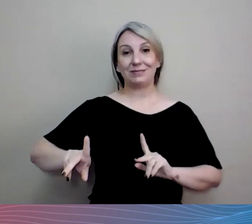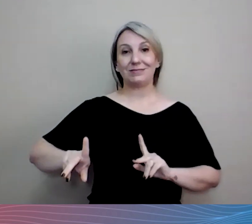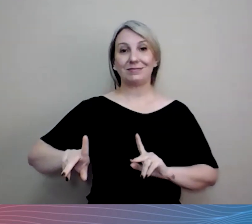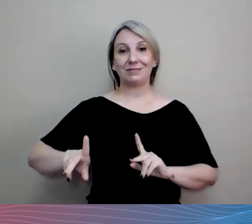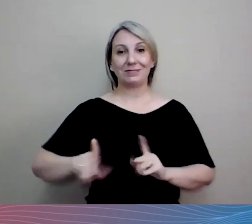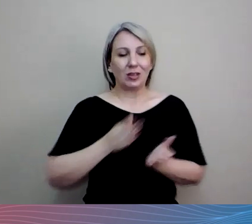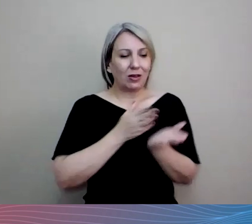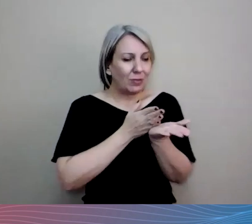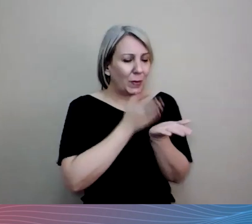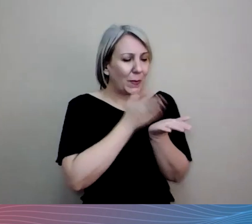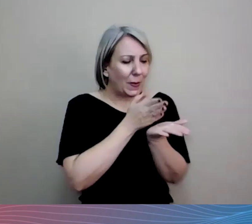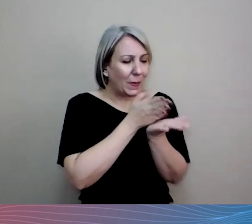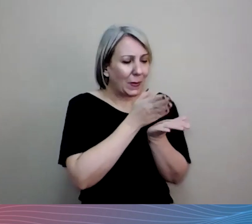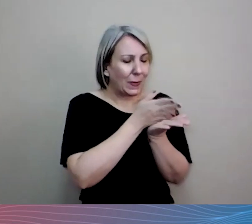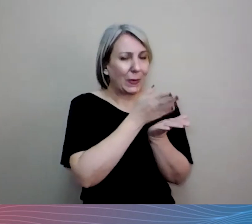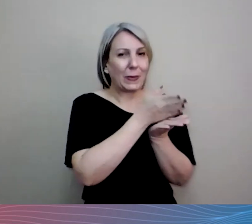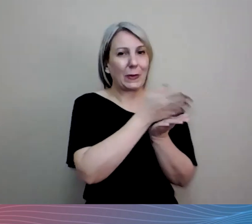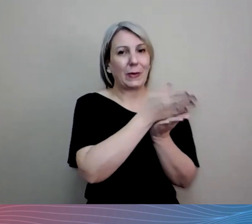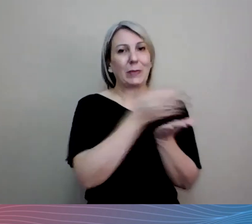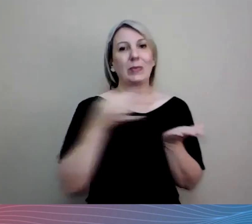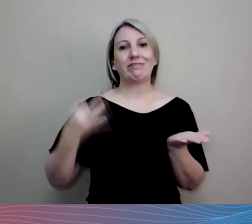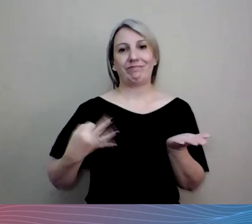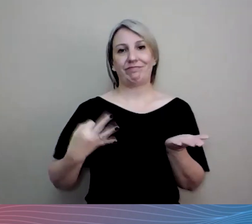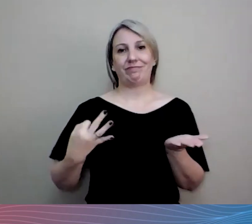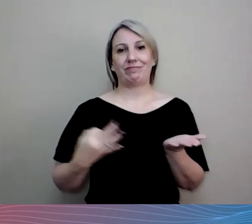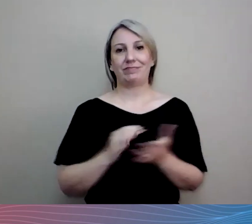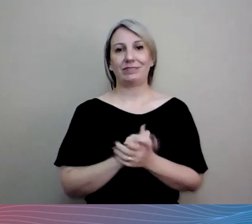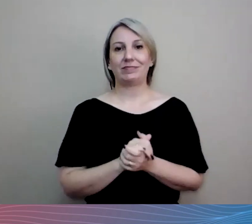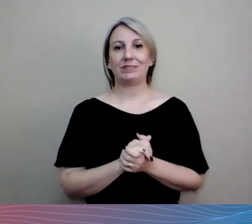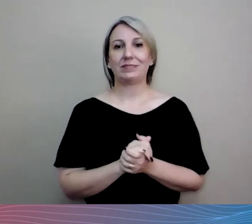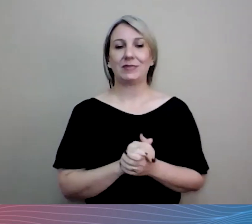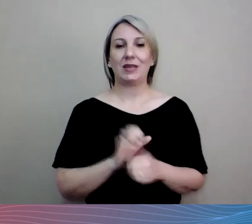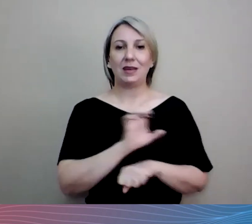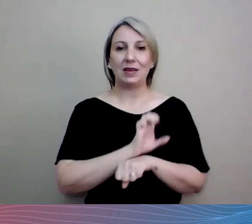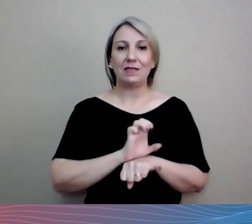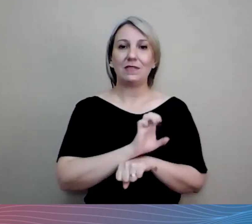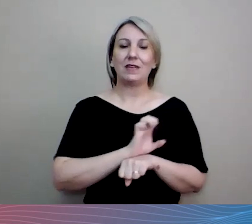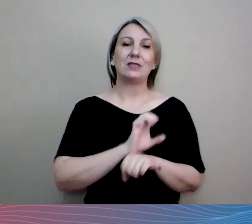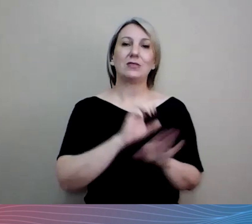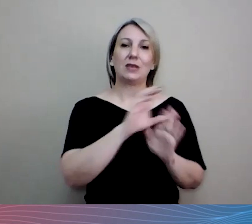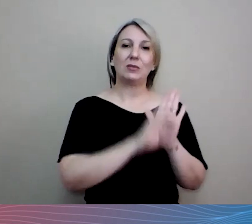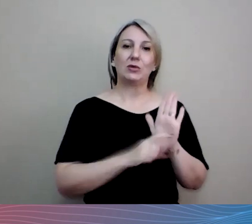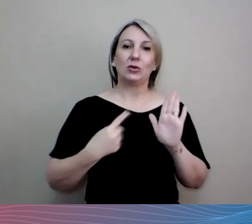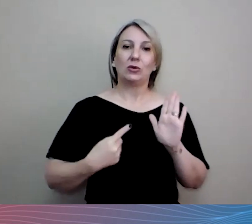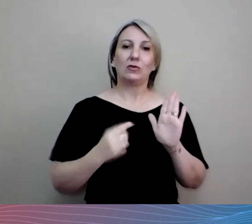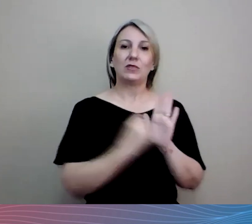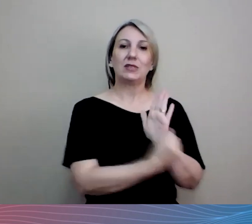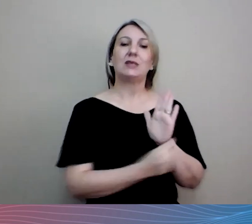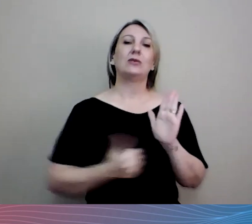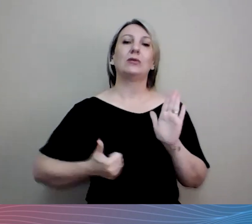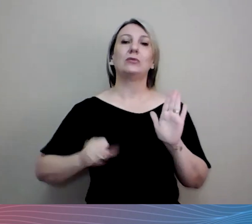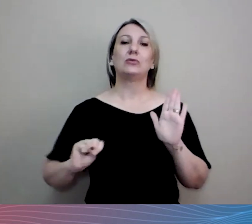vimos em Efésios capítulo 1, versículo 18, que diz assim: iluminados os olhos do vosso coração para